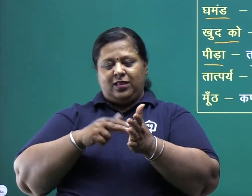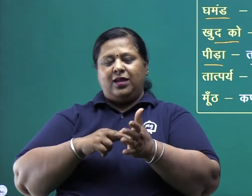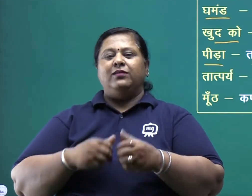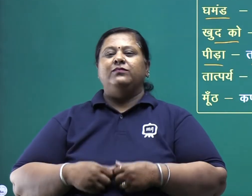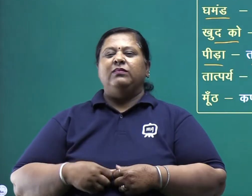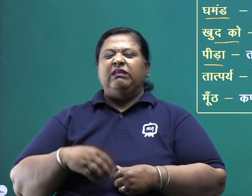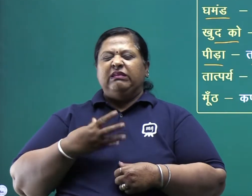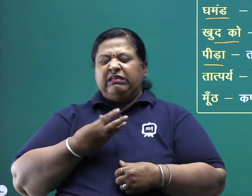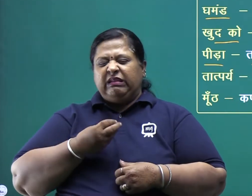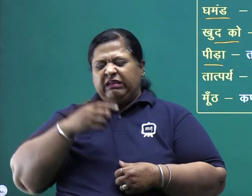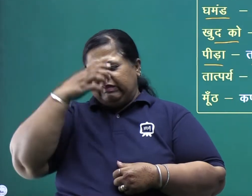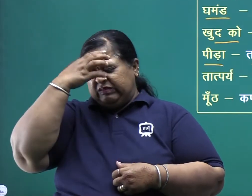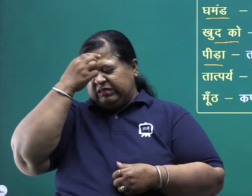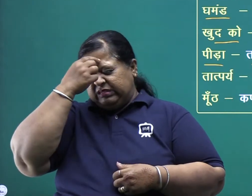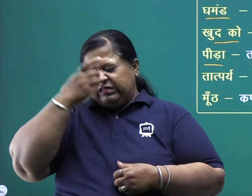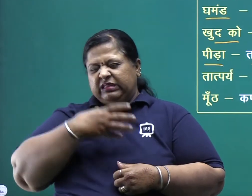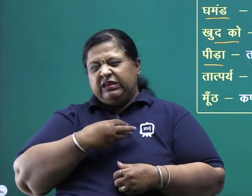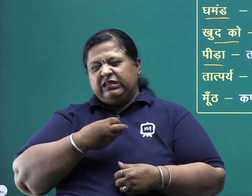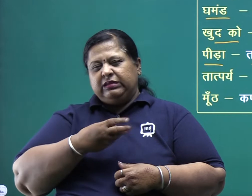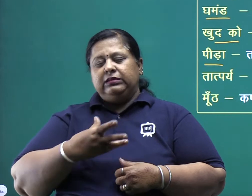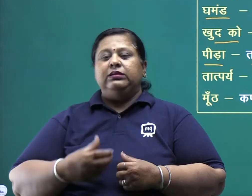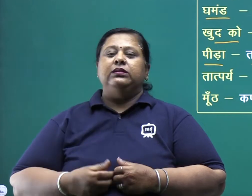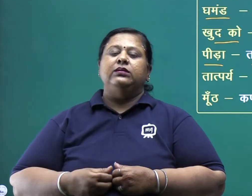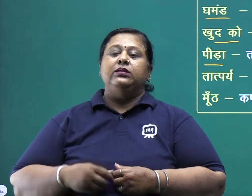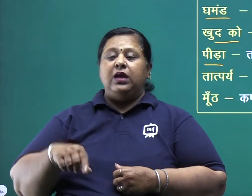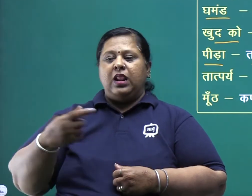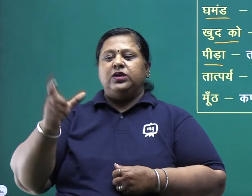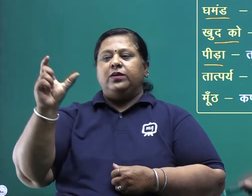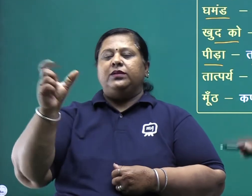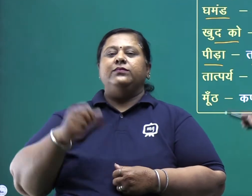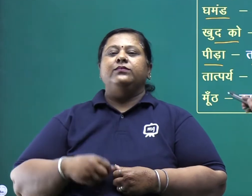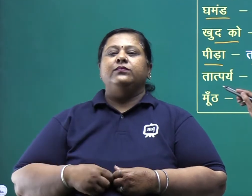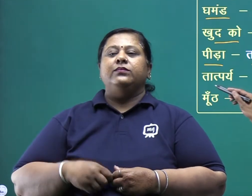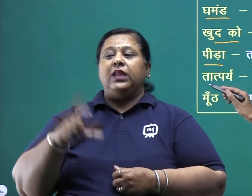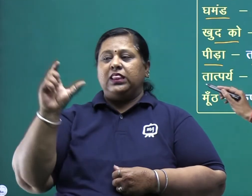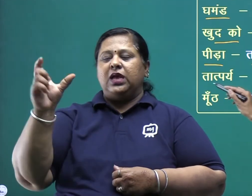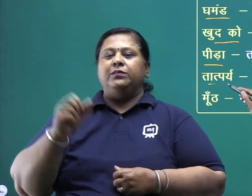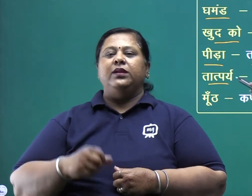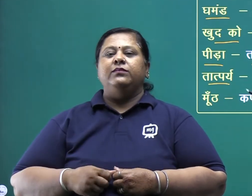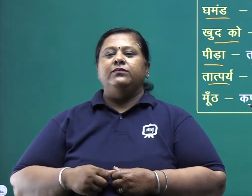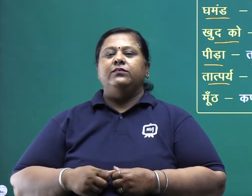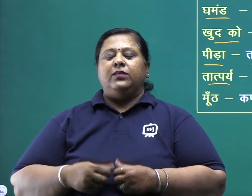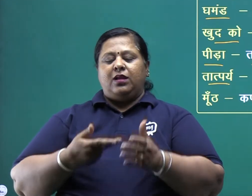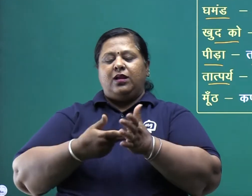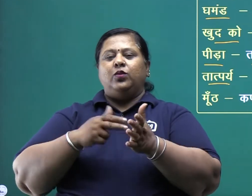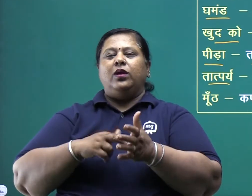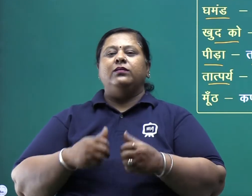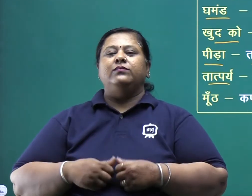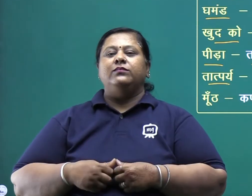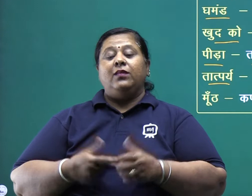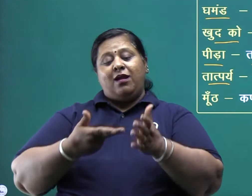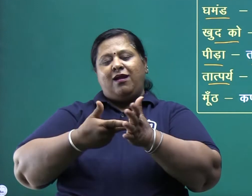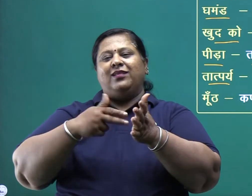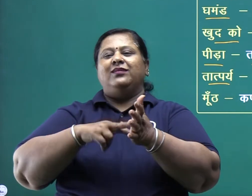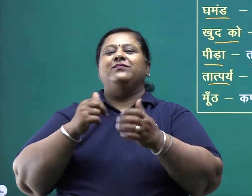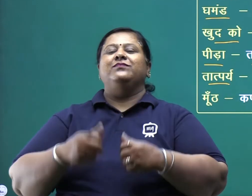होगा तकलीफ, दर्द। अगला शब्द तात्पर्य अर्थ होगा